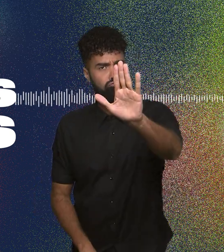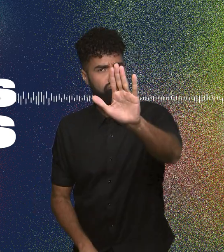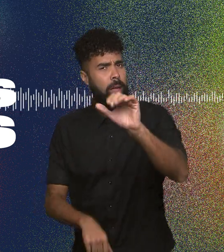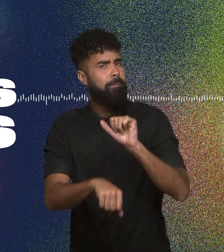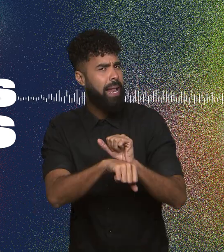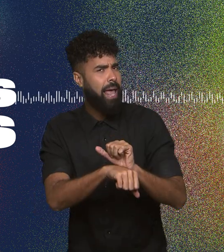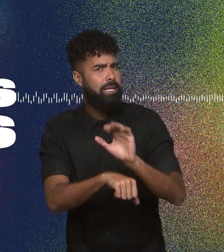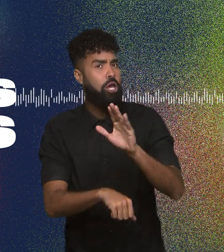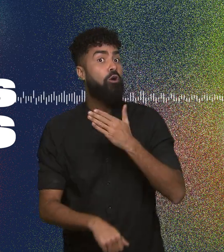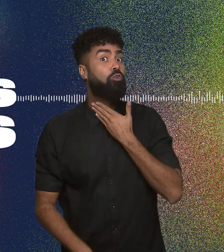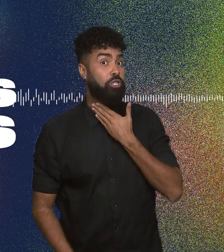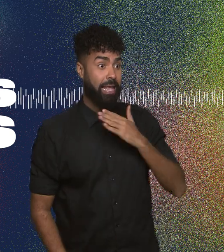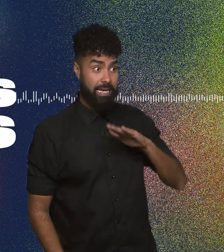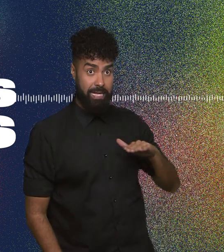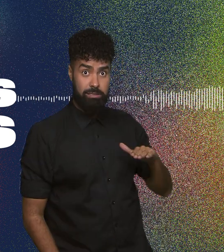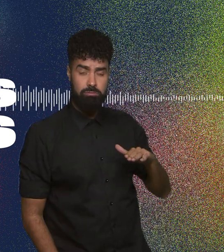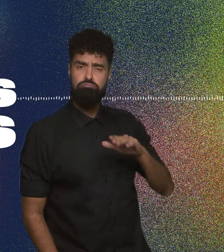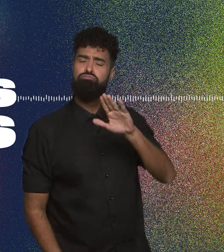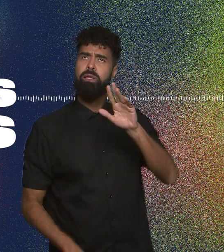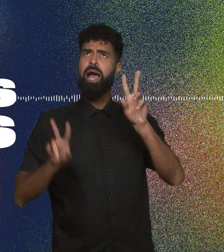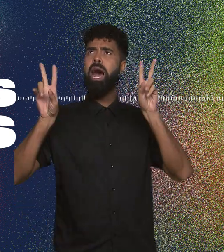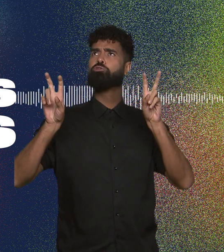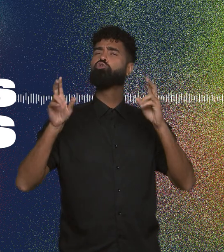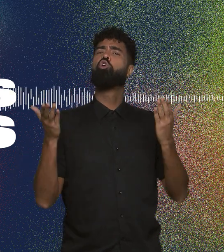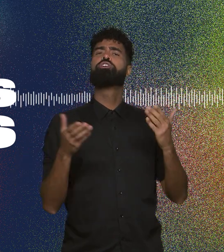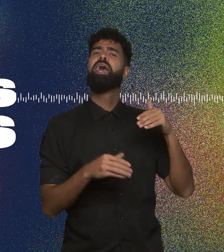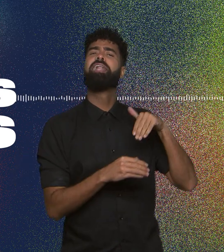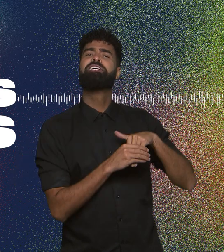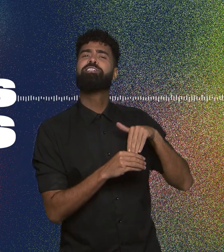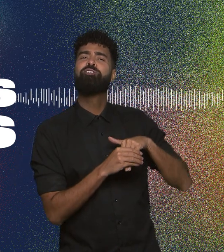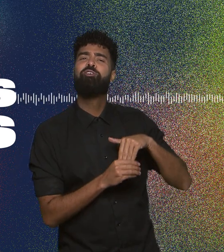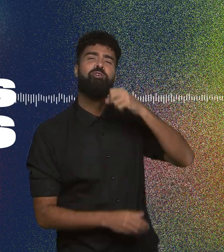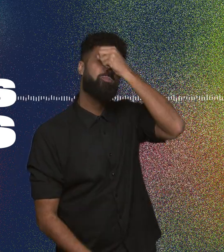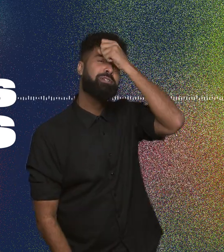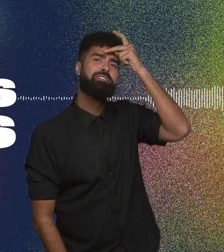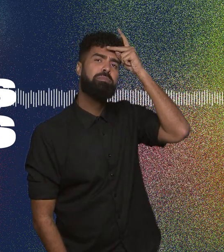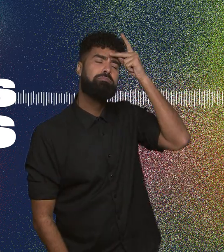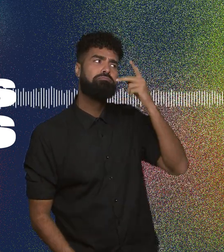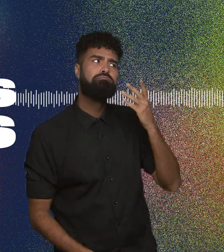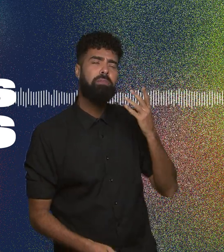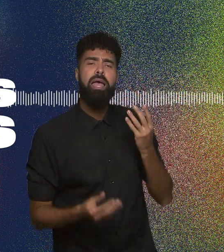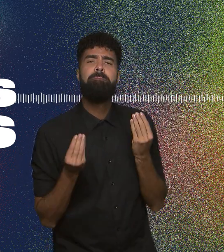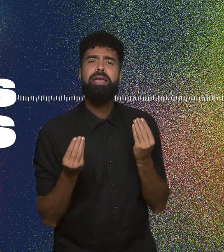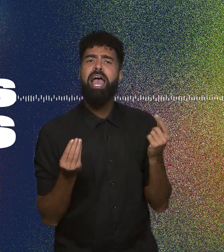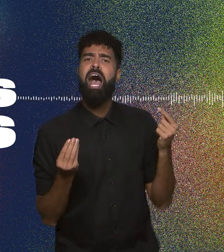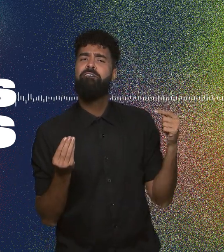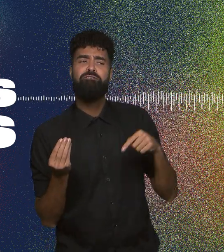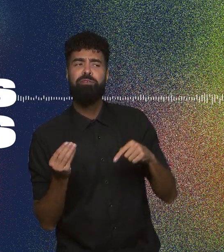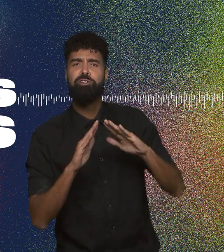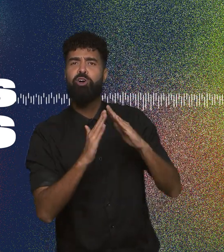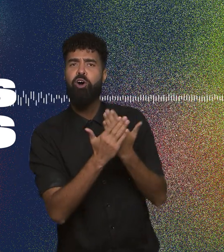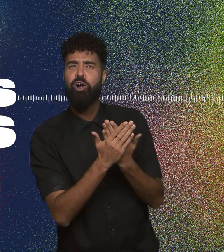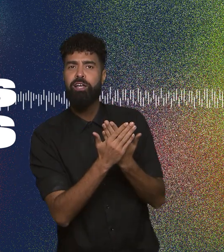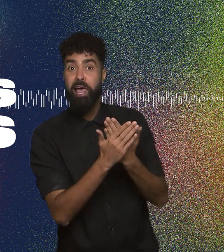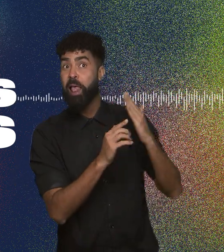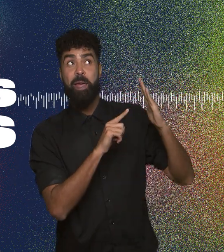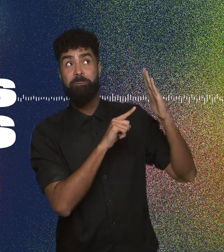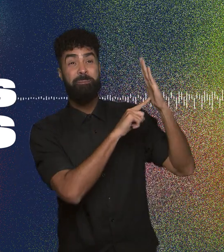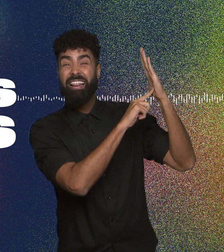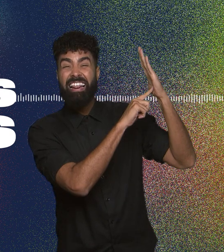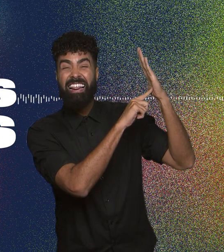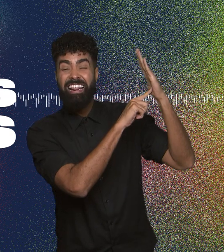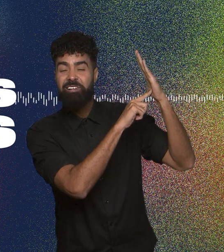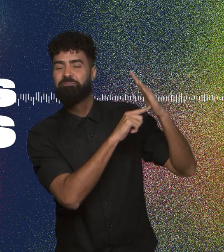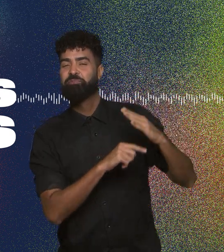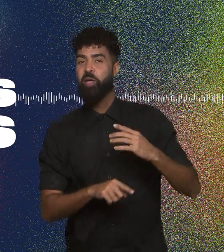A gente não estava falando de eleições municipais? Por que viemos para a escola? É que vai ter eleição no